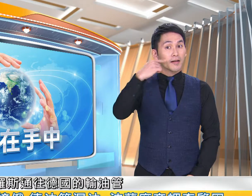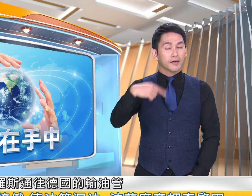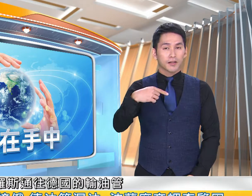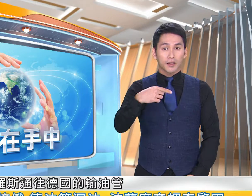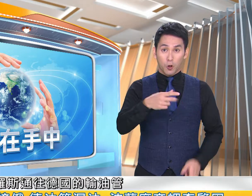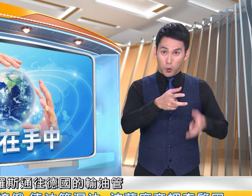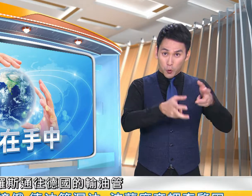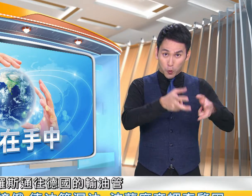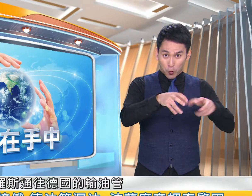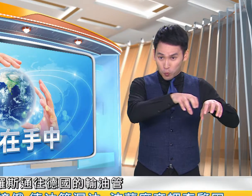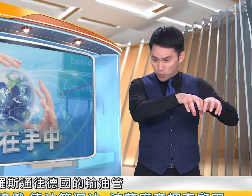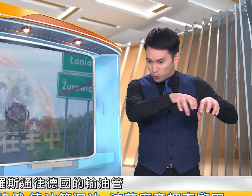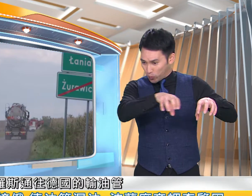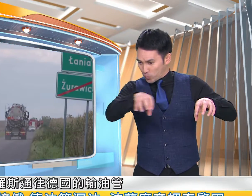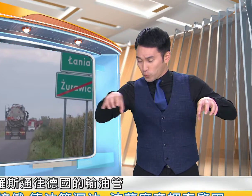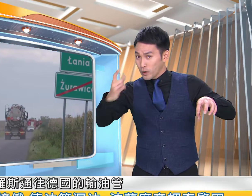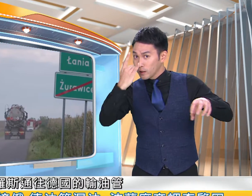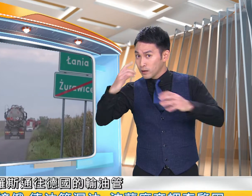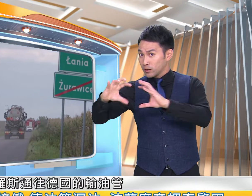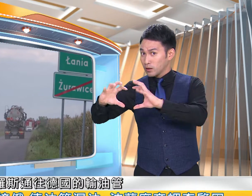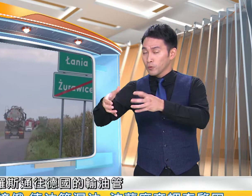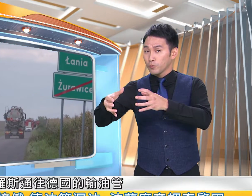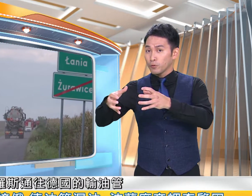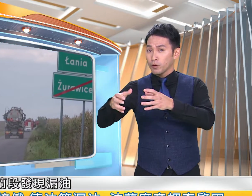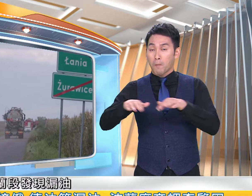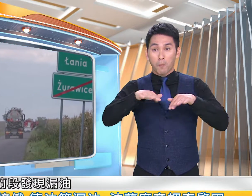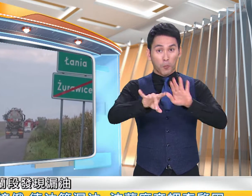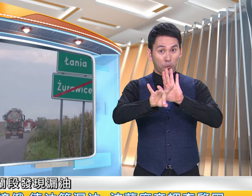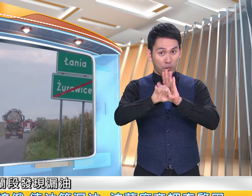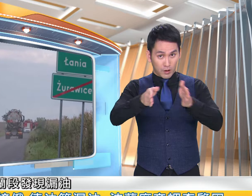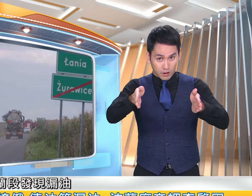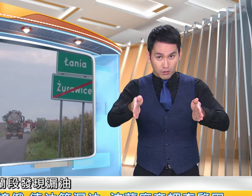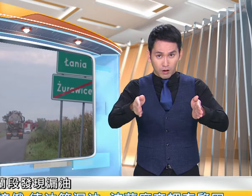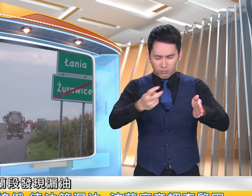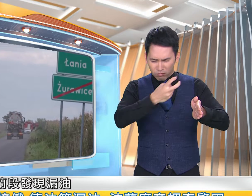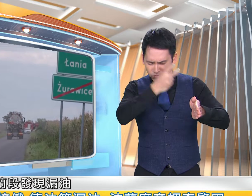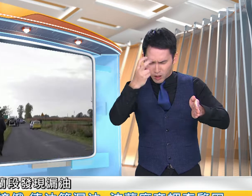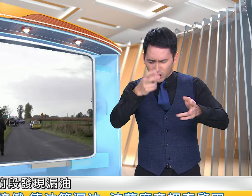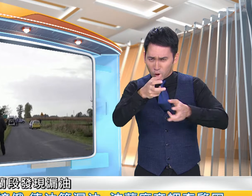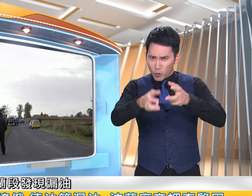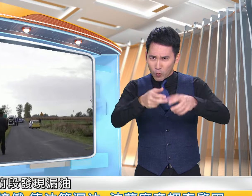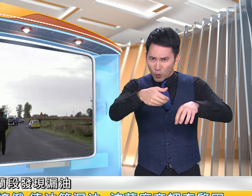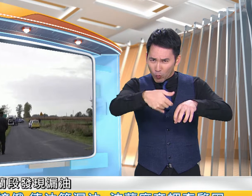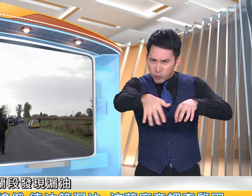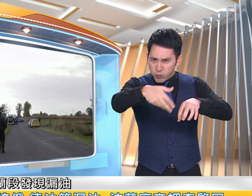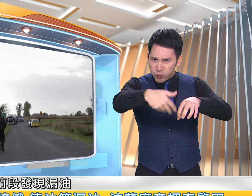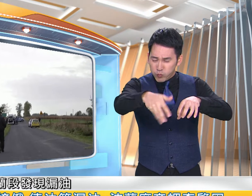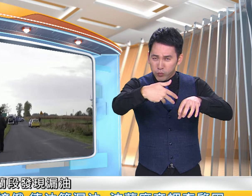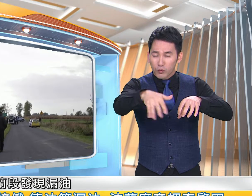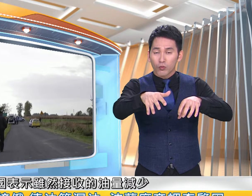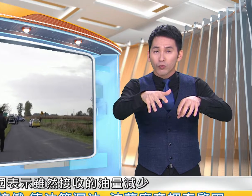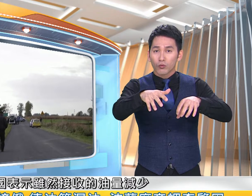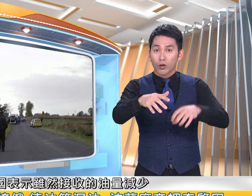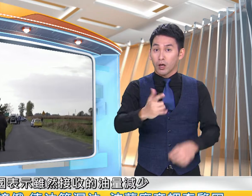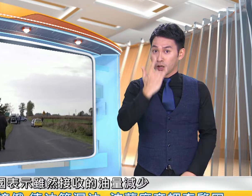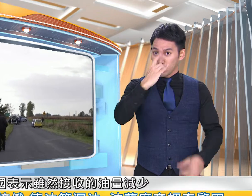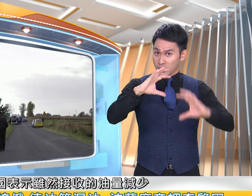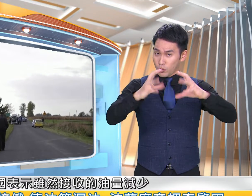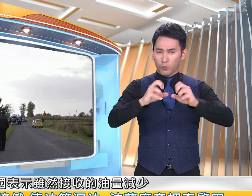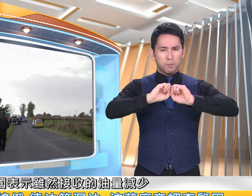俄罗斯通往德国的输油管波兰顿发现漏油。德国表示，虽然